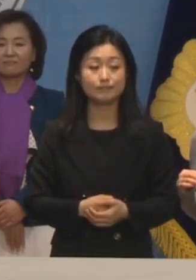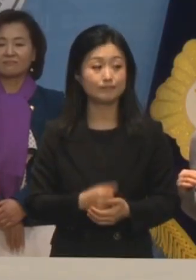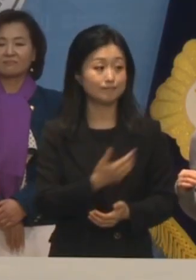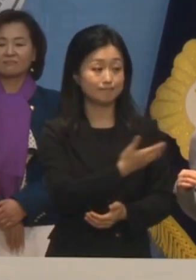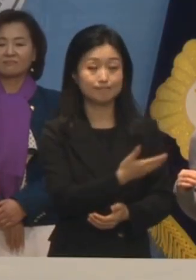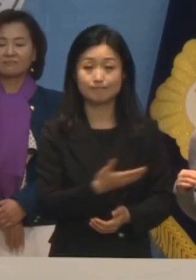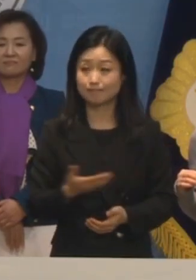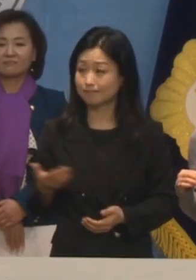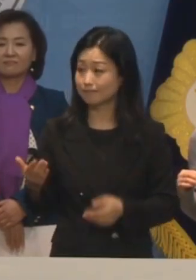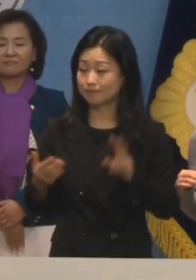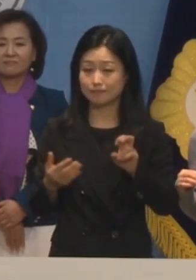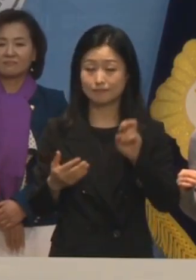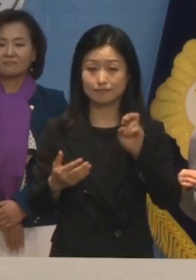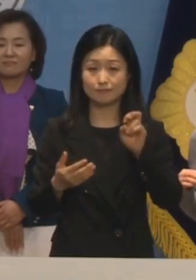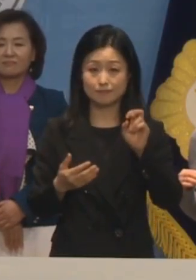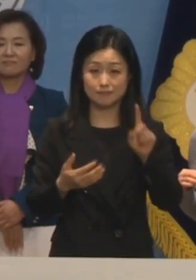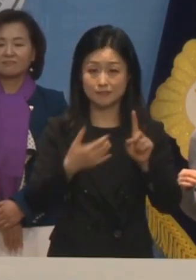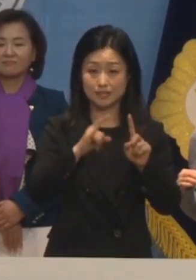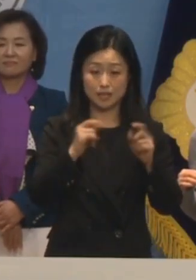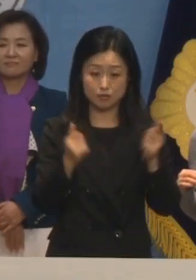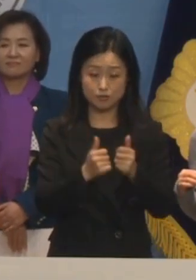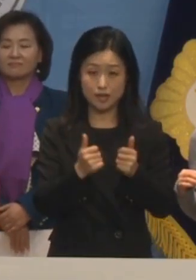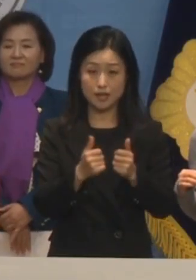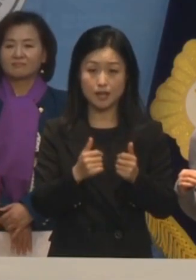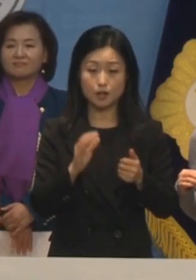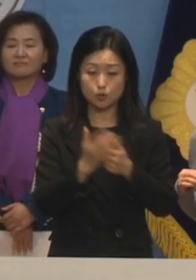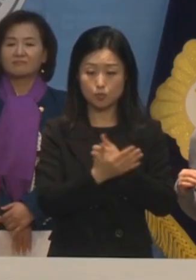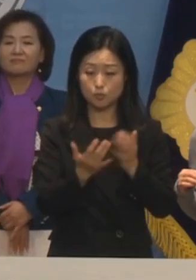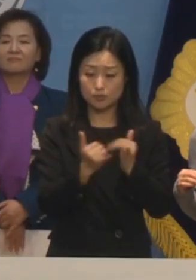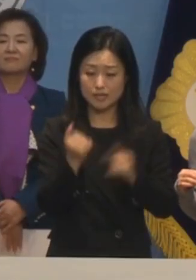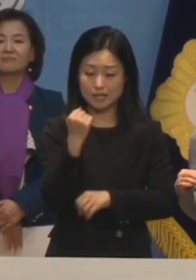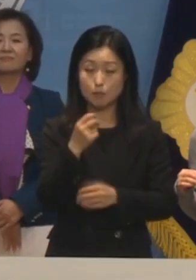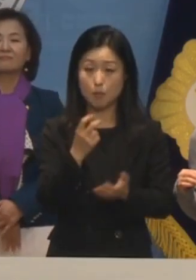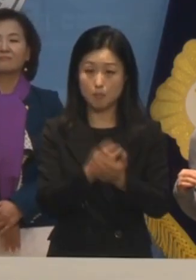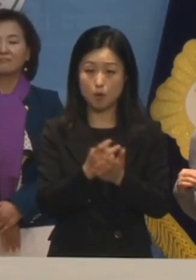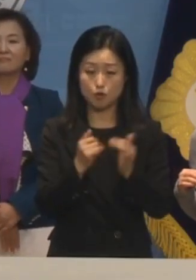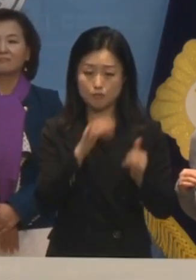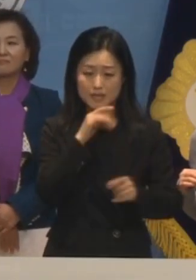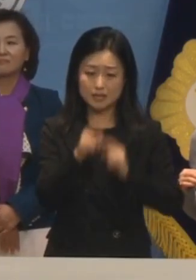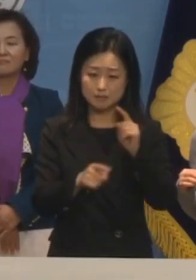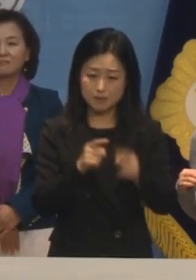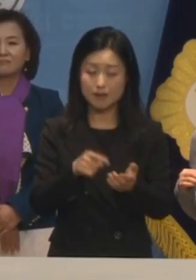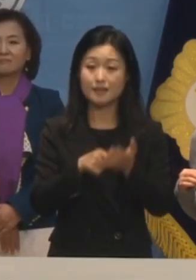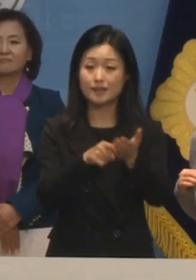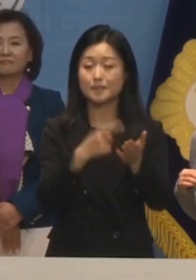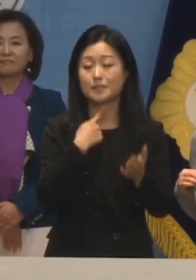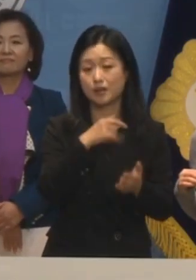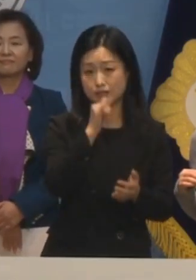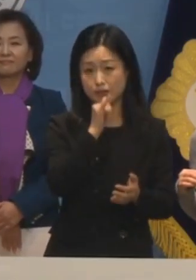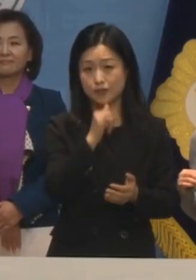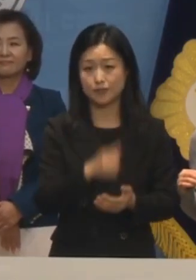노조는 21대 국회에서 돌봄 노동자 기본법을 국민입법청원으로 진행하기도 했었습니다.